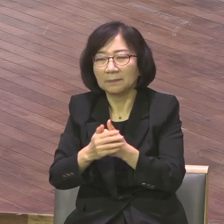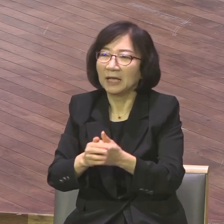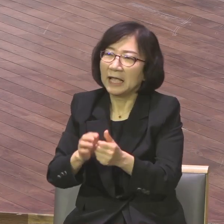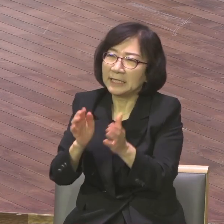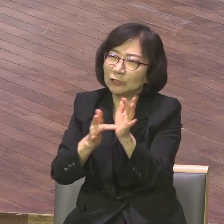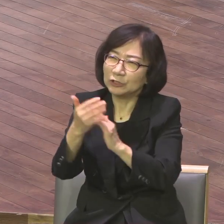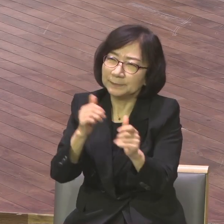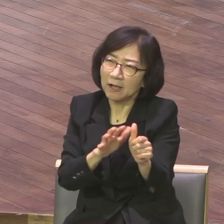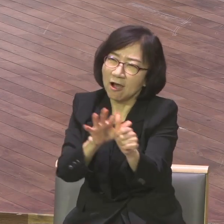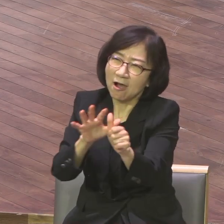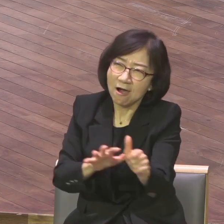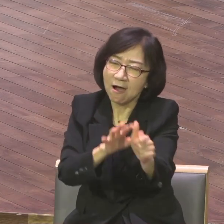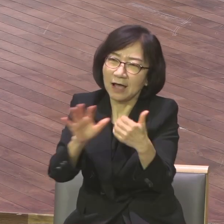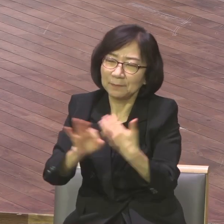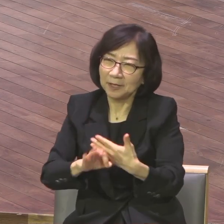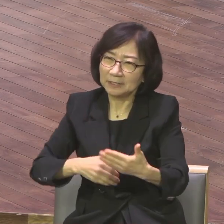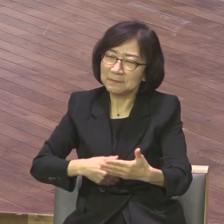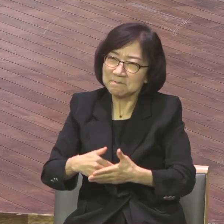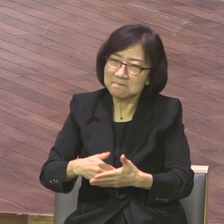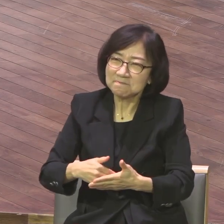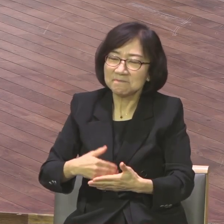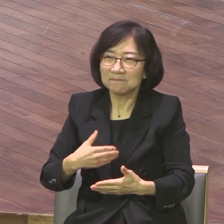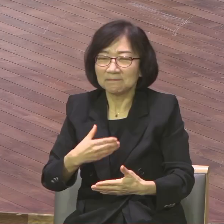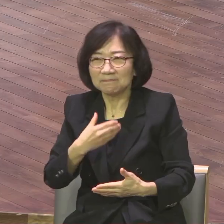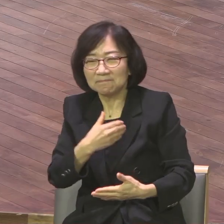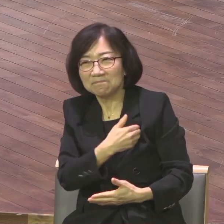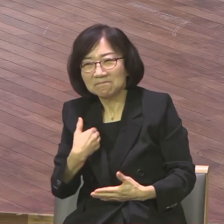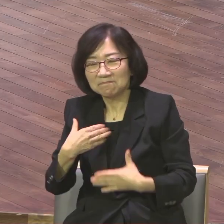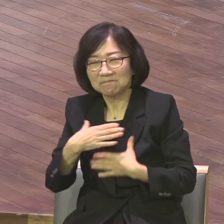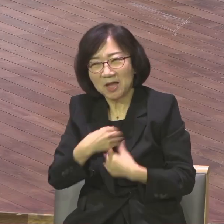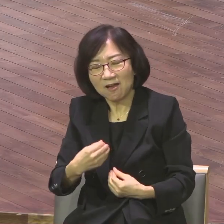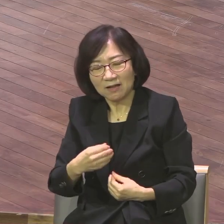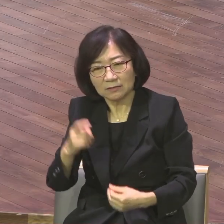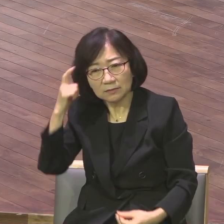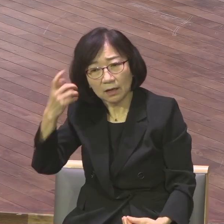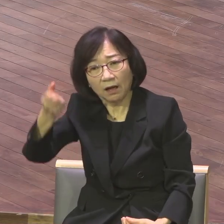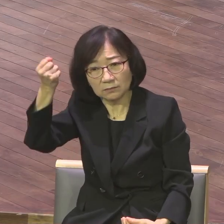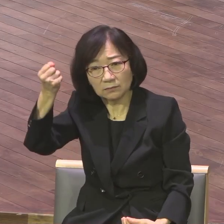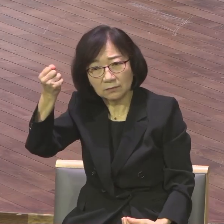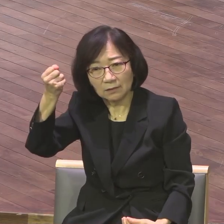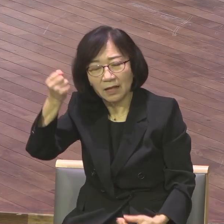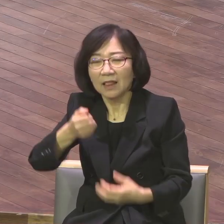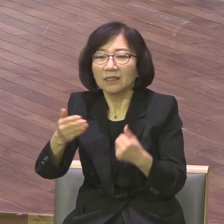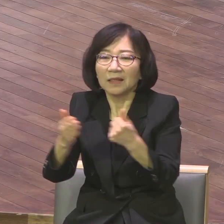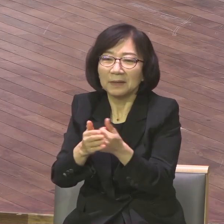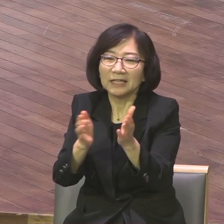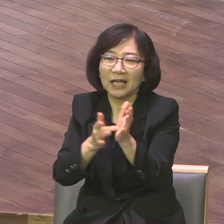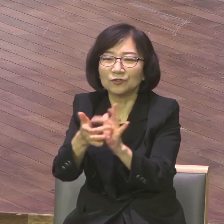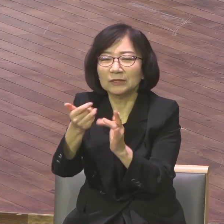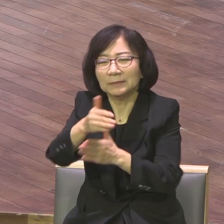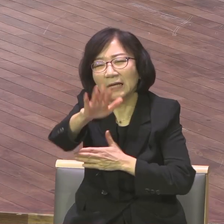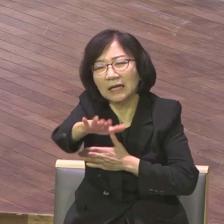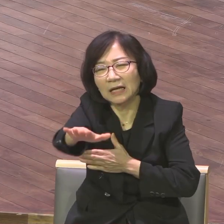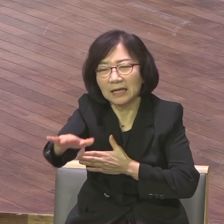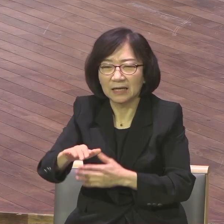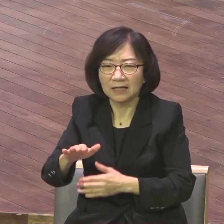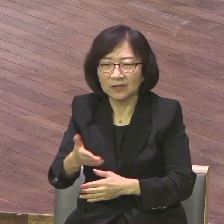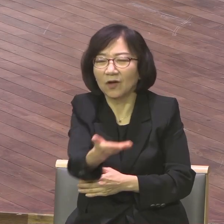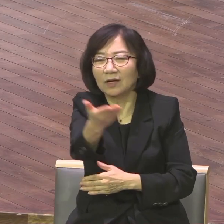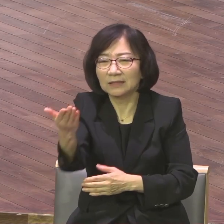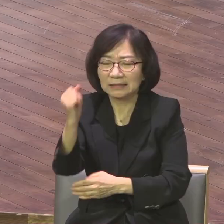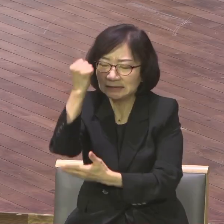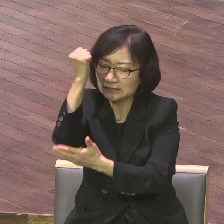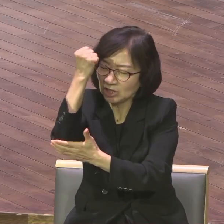있지 않을까. 그리고 이들을 향해서 썩을 양식을 위하여 일하지 말고 영생하도록